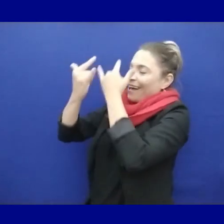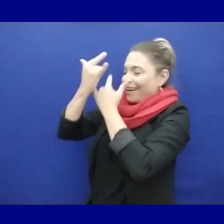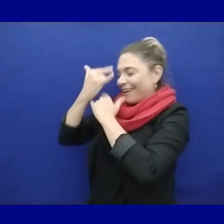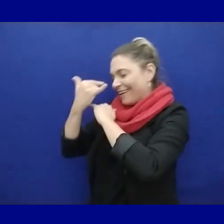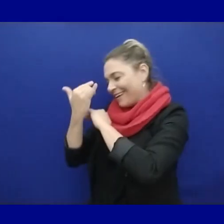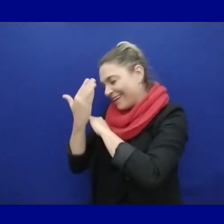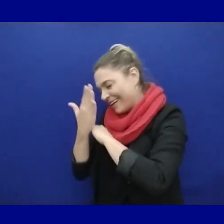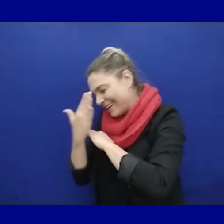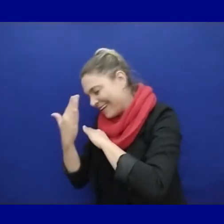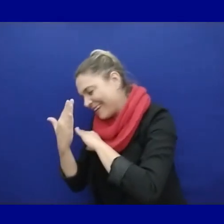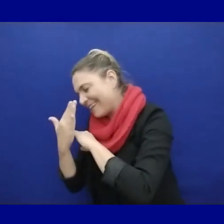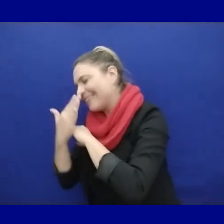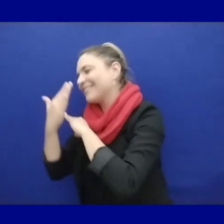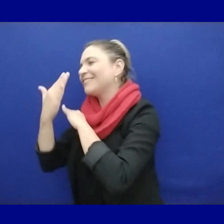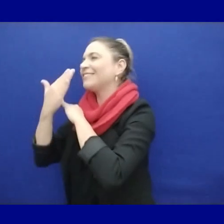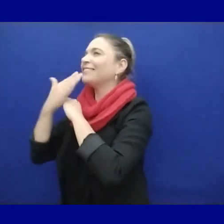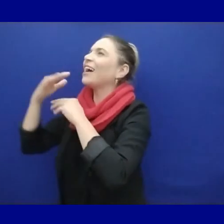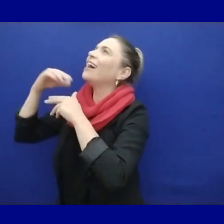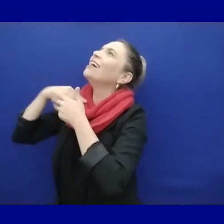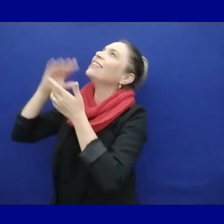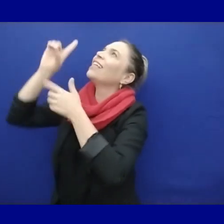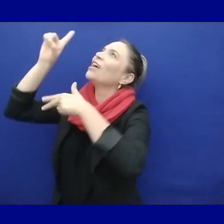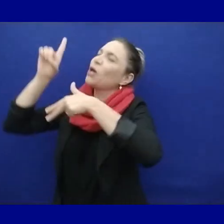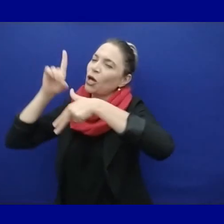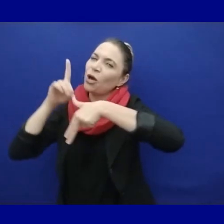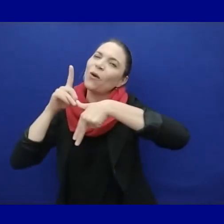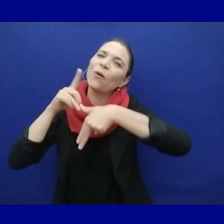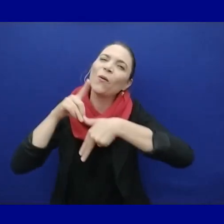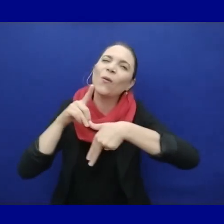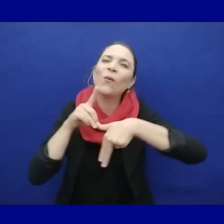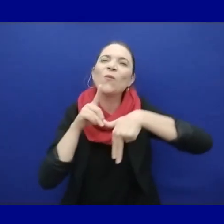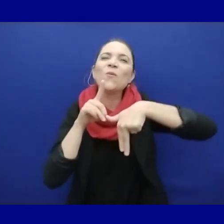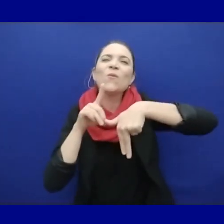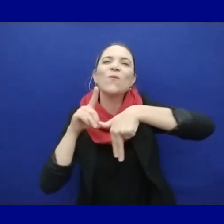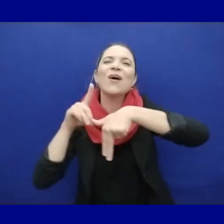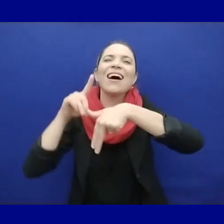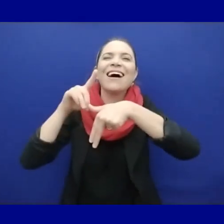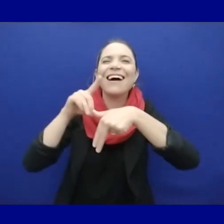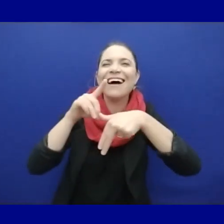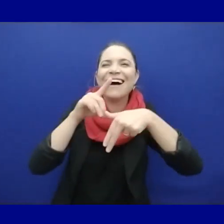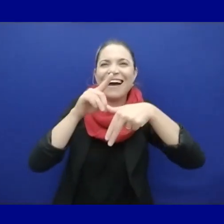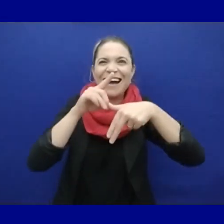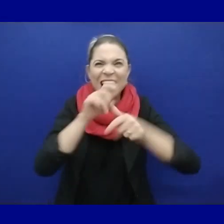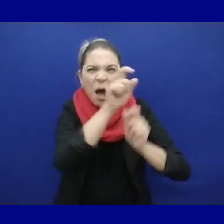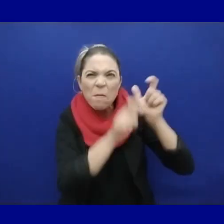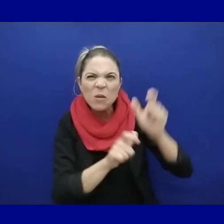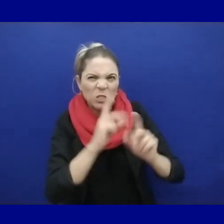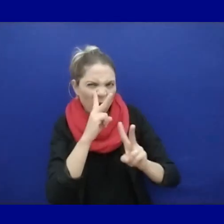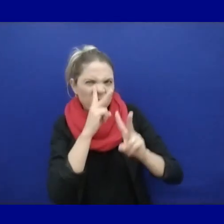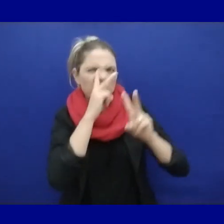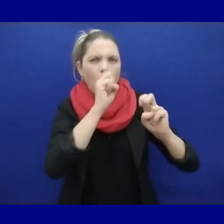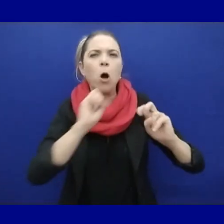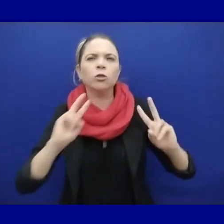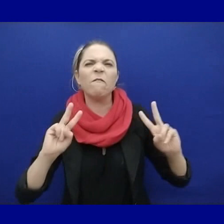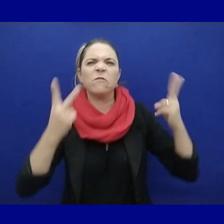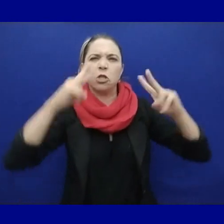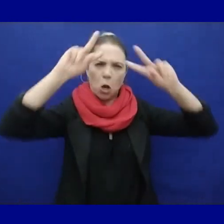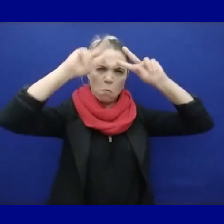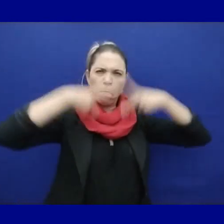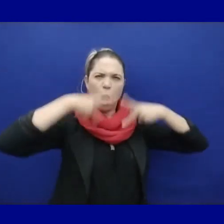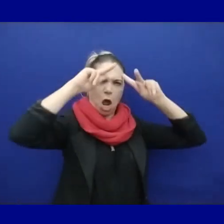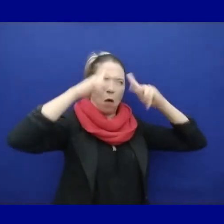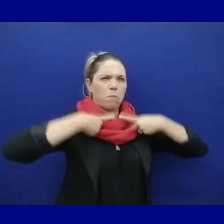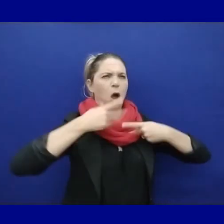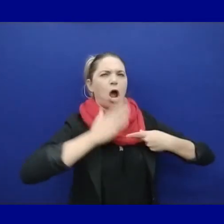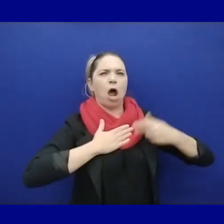sempre conosco Ele vai. Não é dos fortes a vitória, nem dos